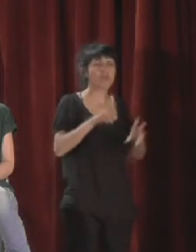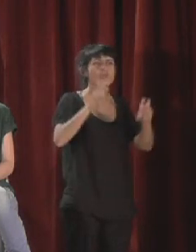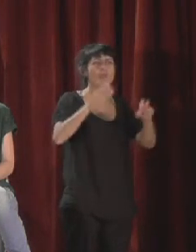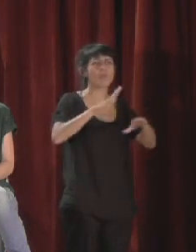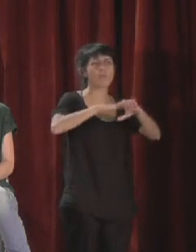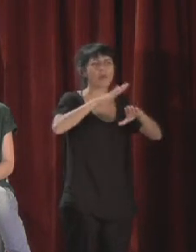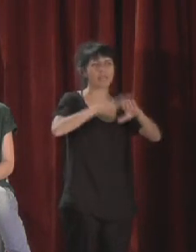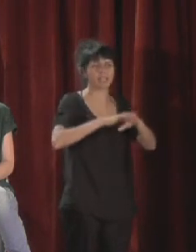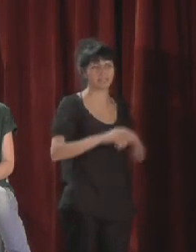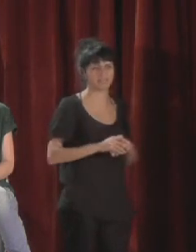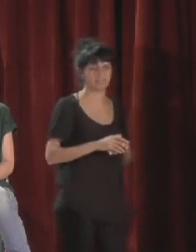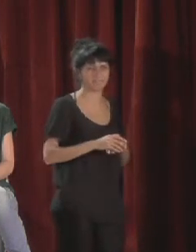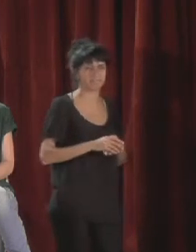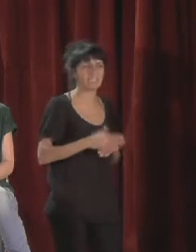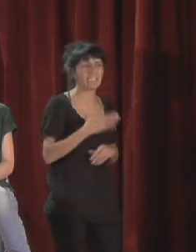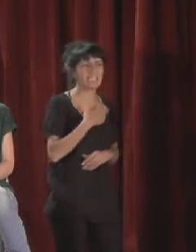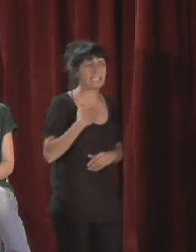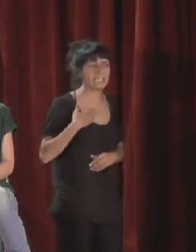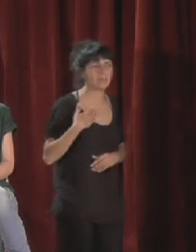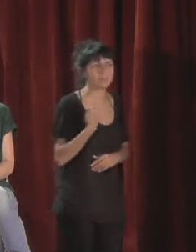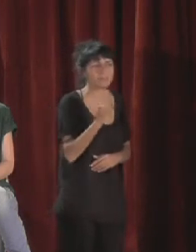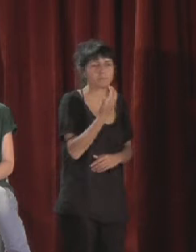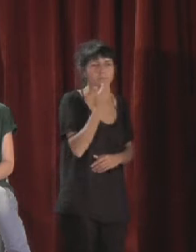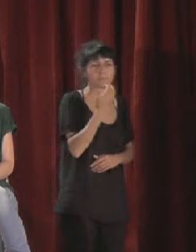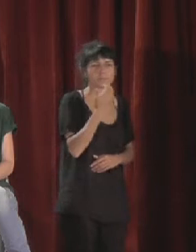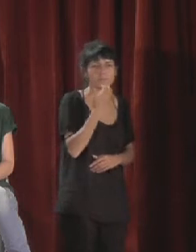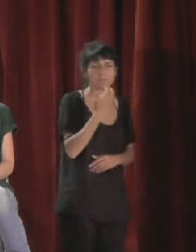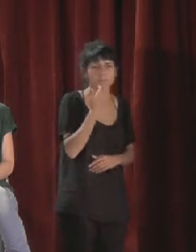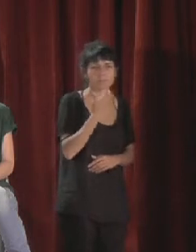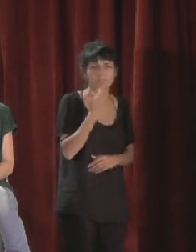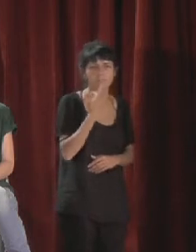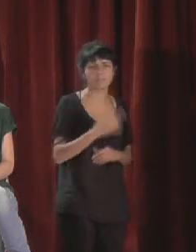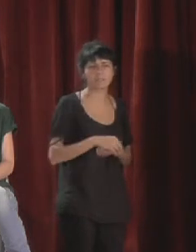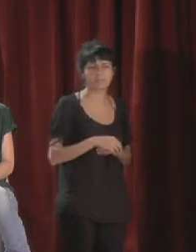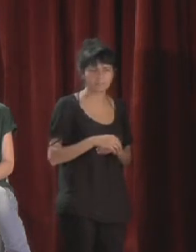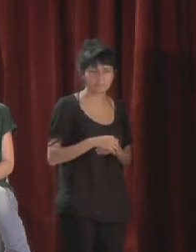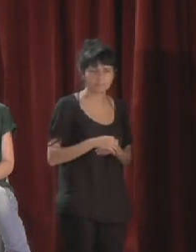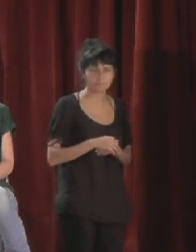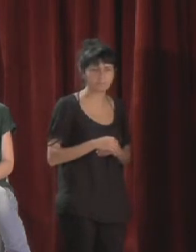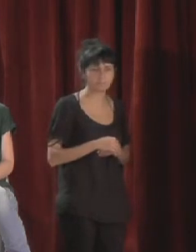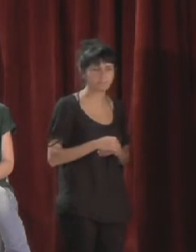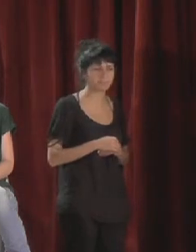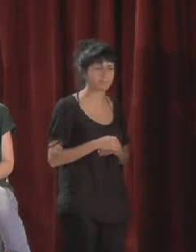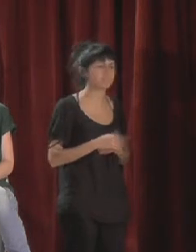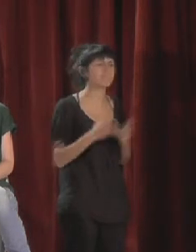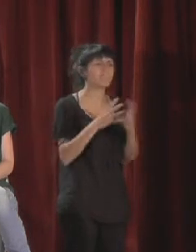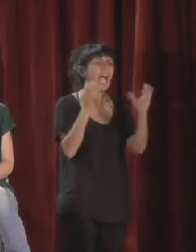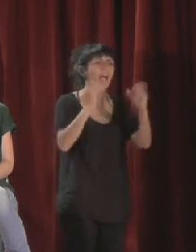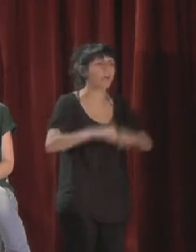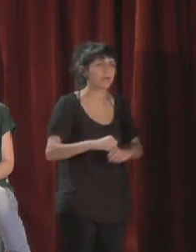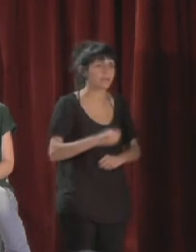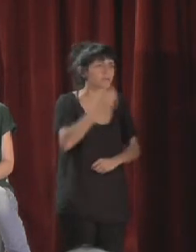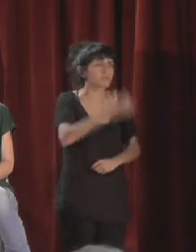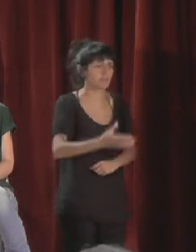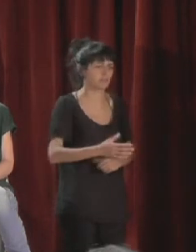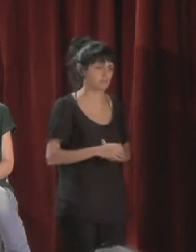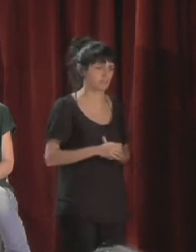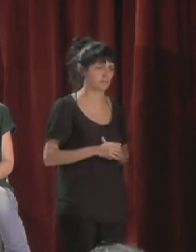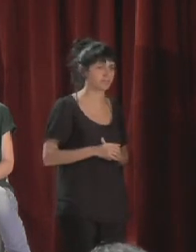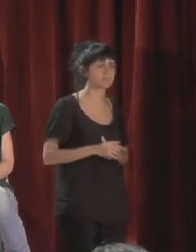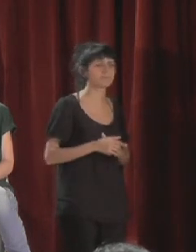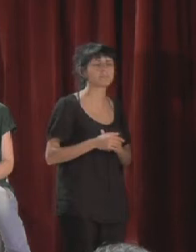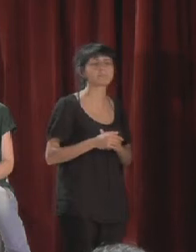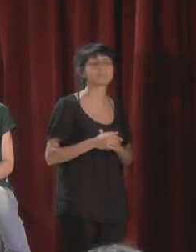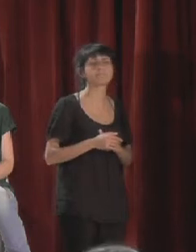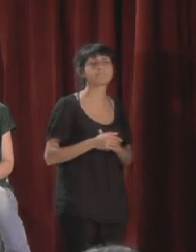non queremos poñer pactos que terminen sendo máis do mismo, porque o que vamos facer é pelexar por un novo sistema,